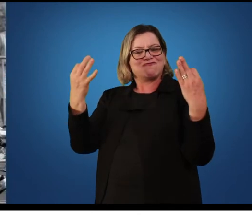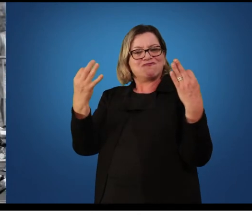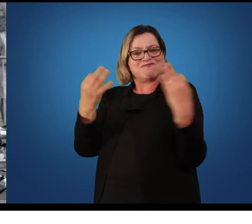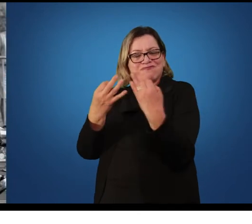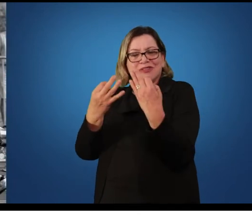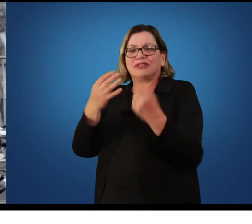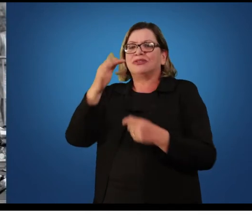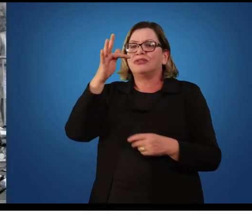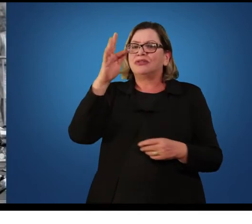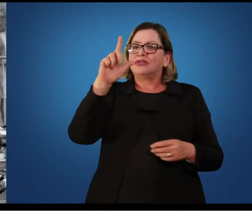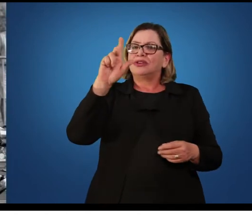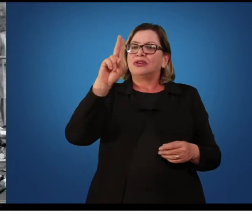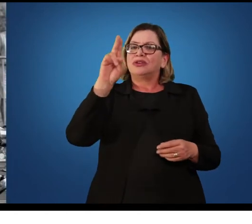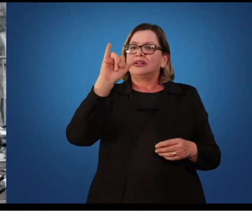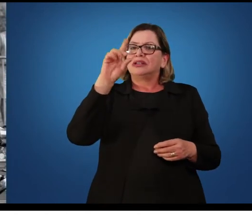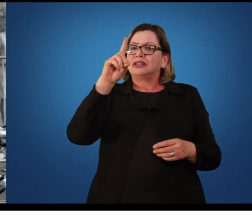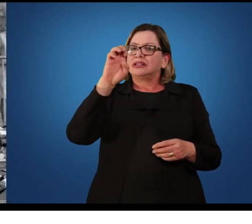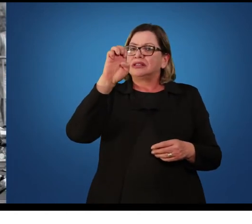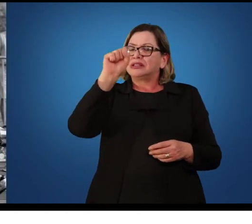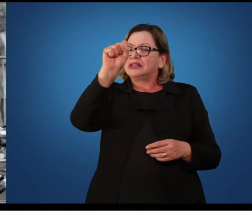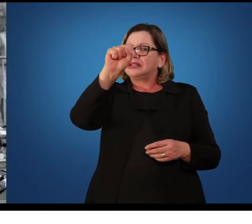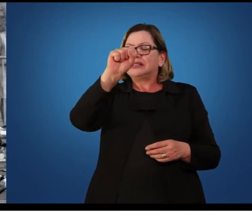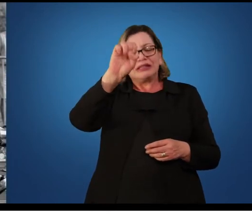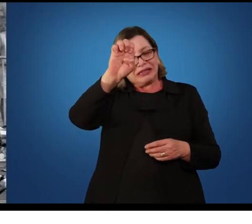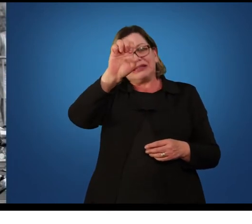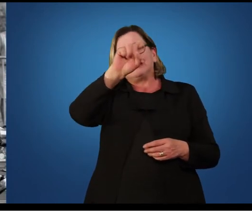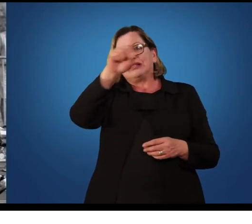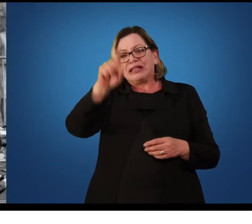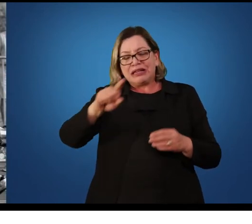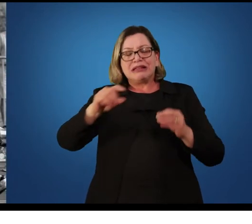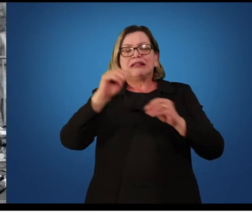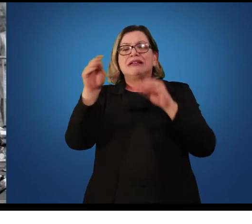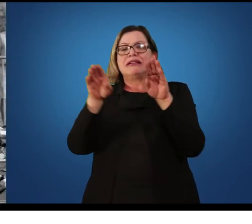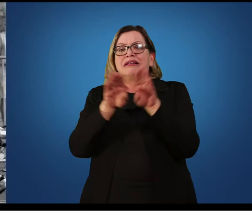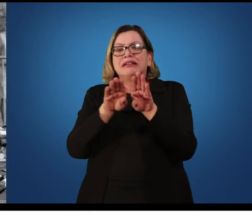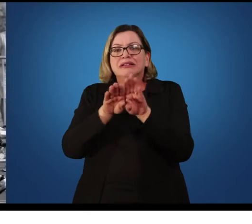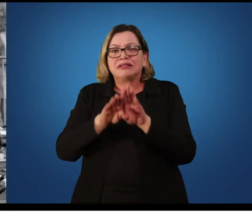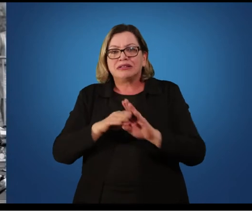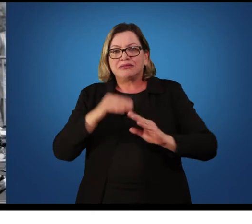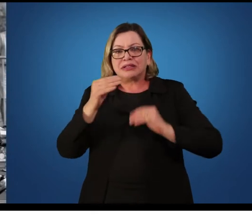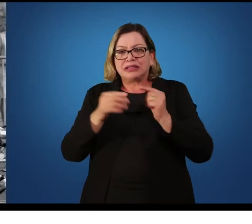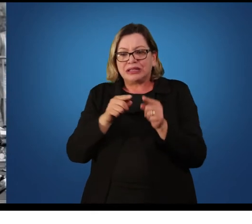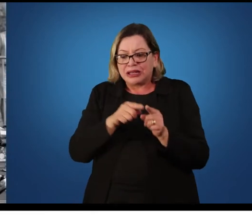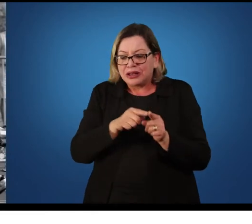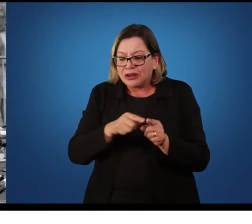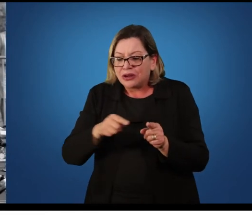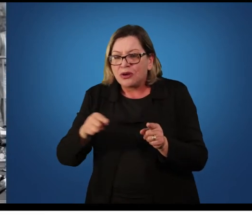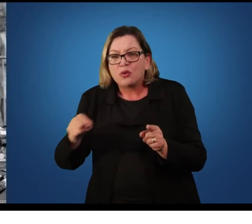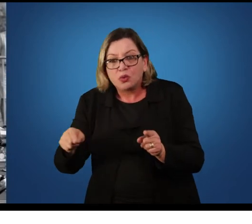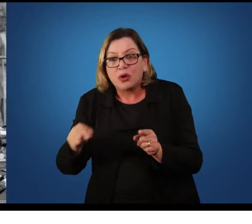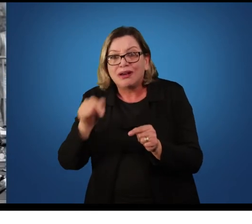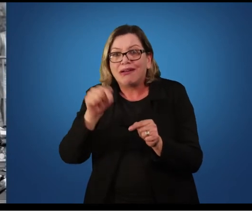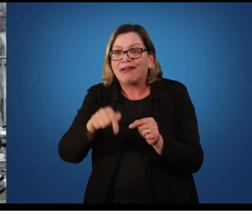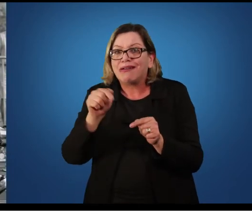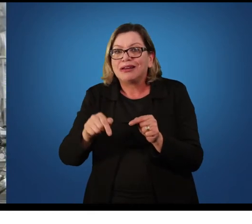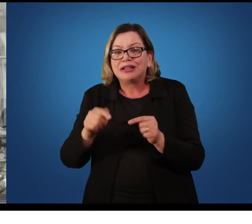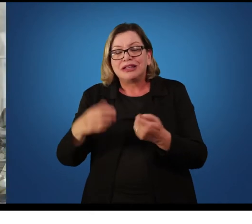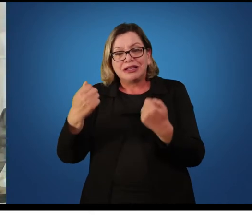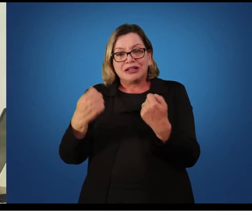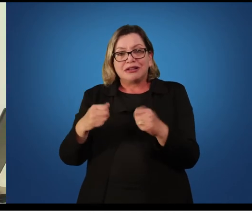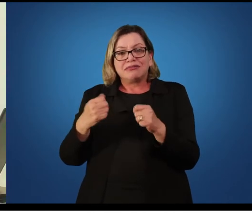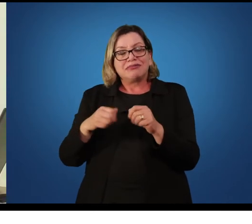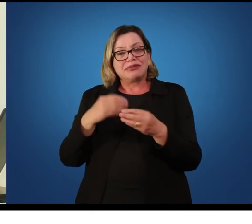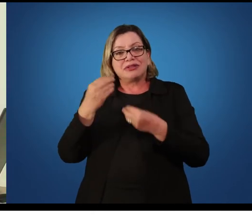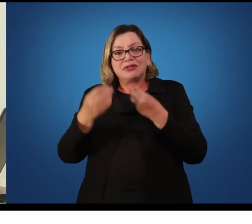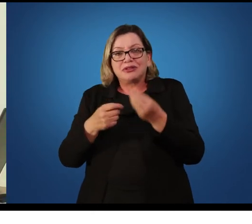e assim como nos estágios anteriores, nesse estágio que ela denomina avançado, eu preciso